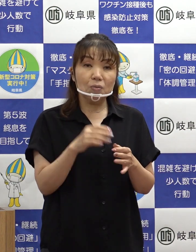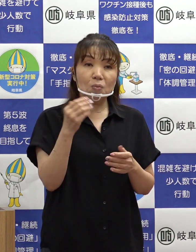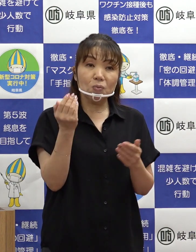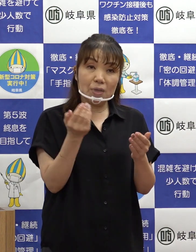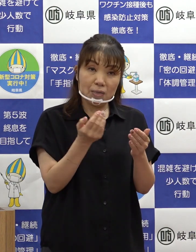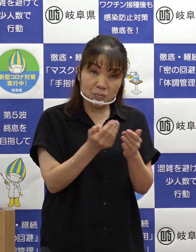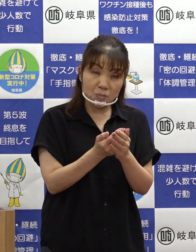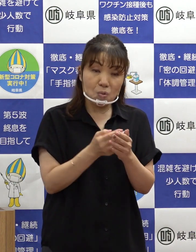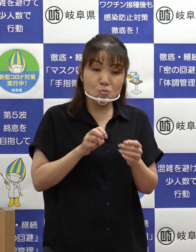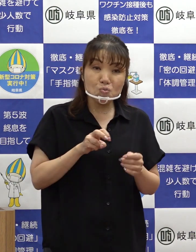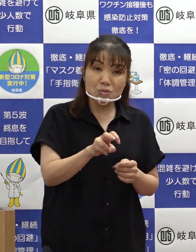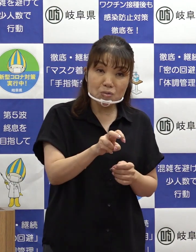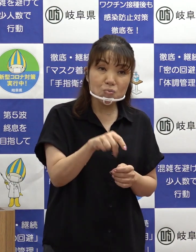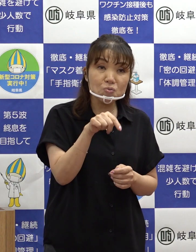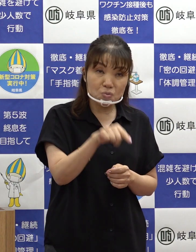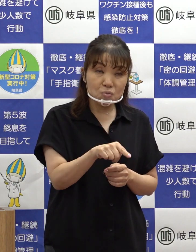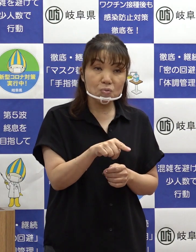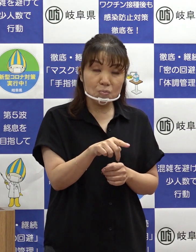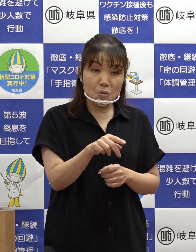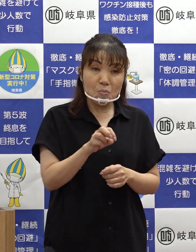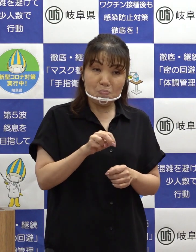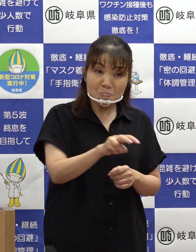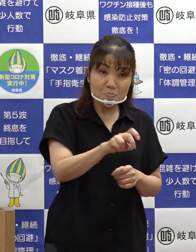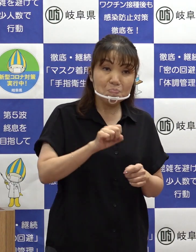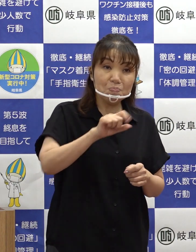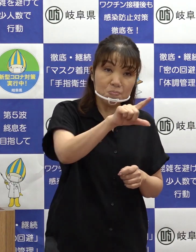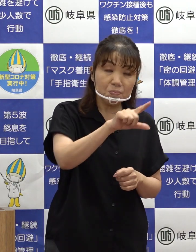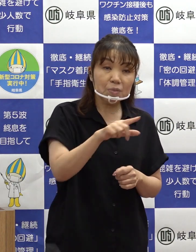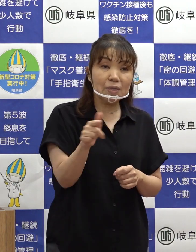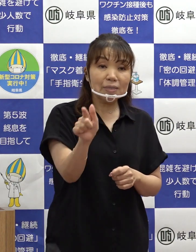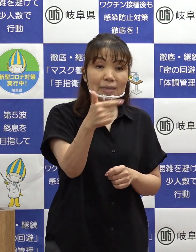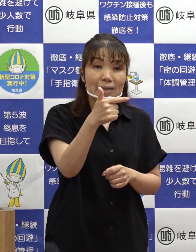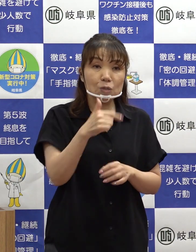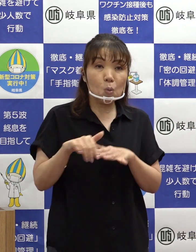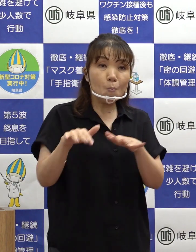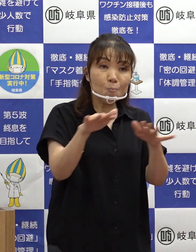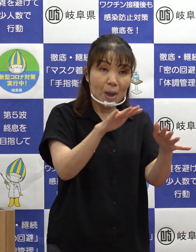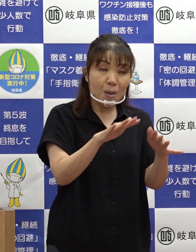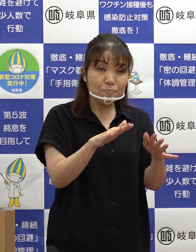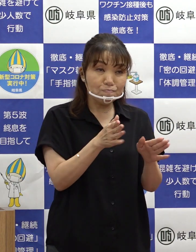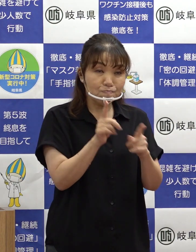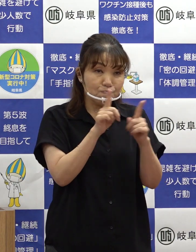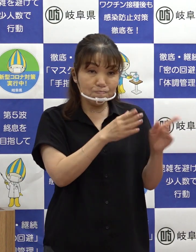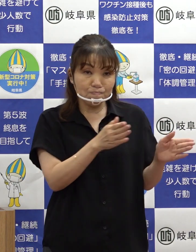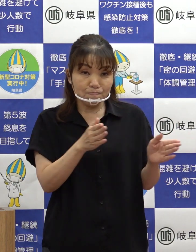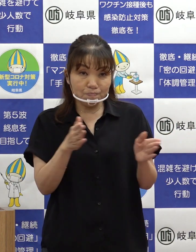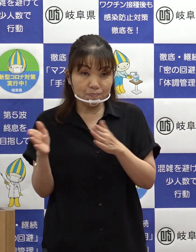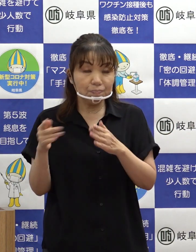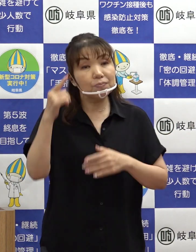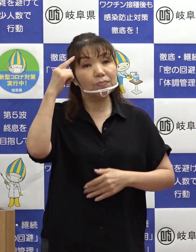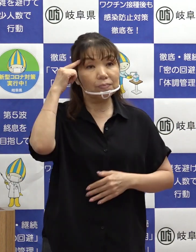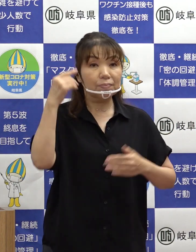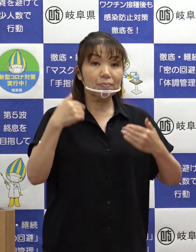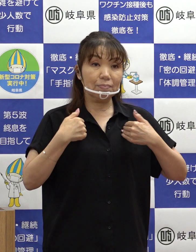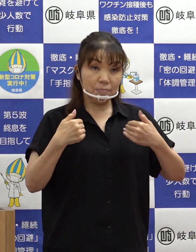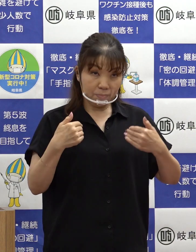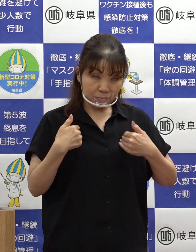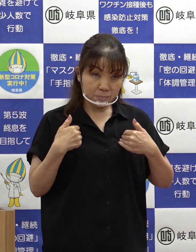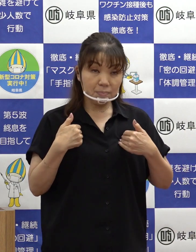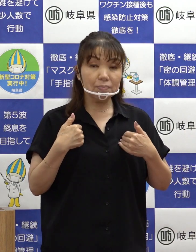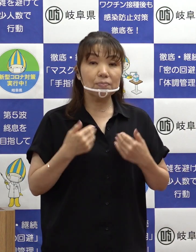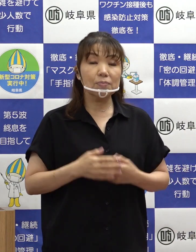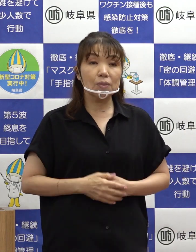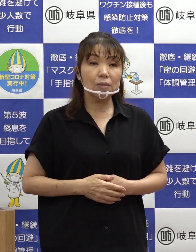りますと、ウイルスも活動も活発になるということで、第6波への備えということも考えておかなきゃいけないということであります